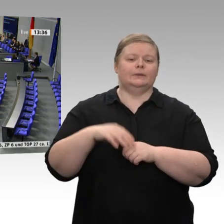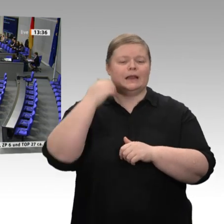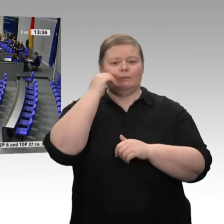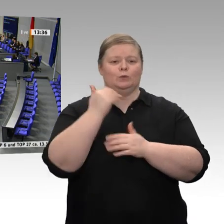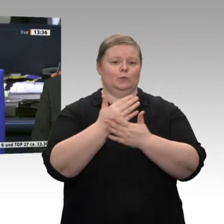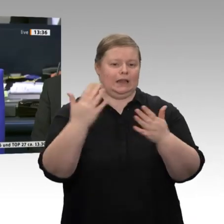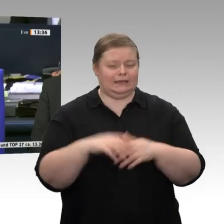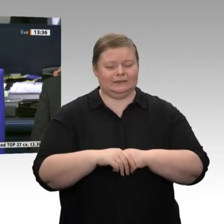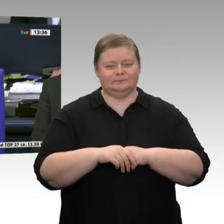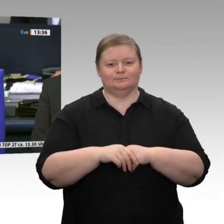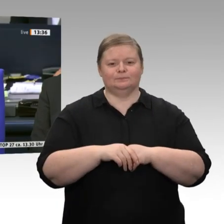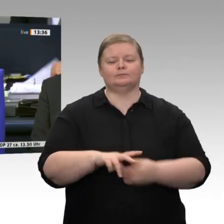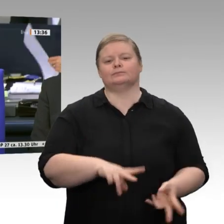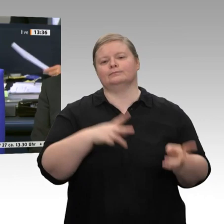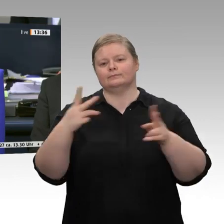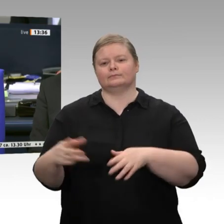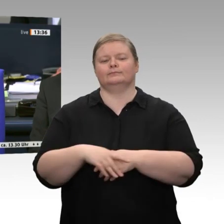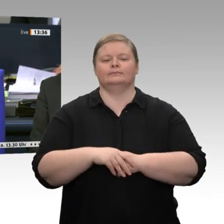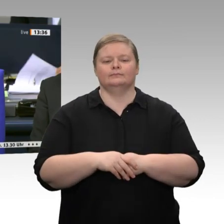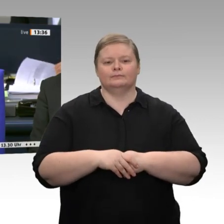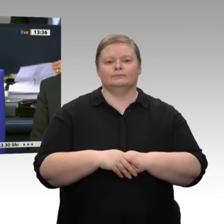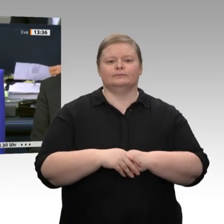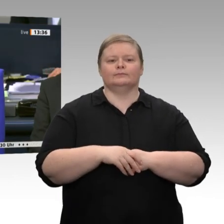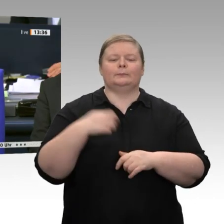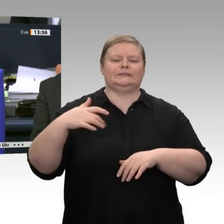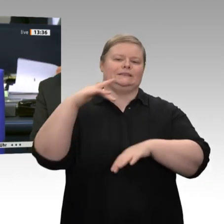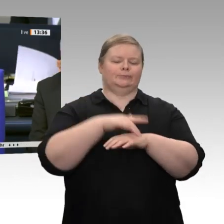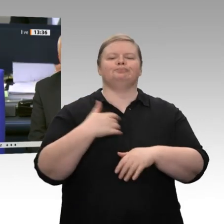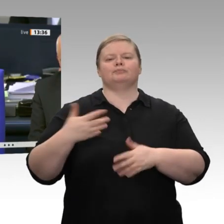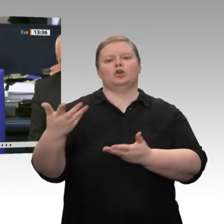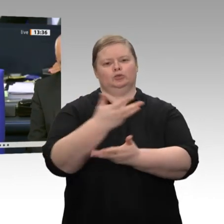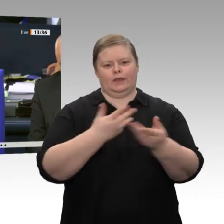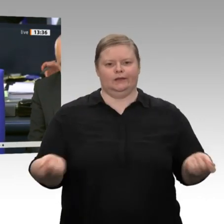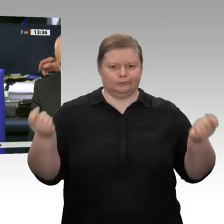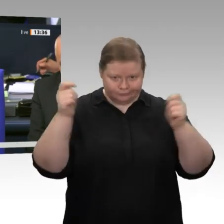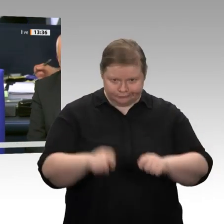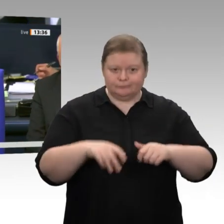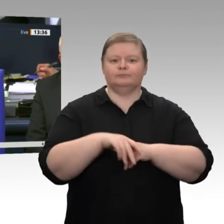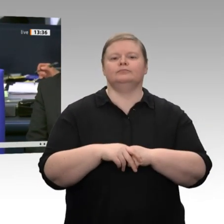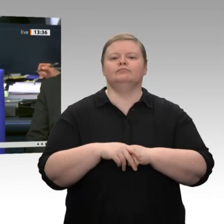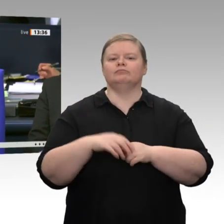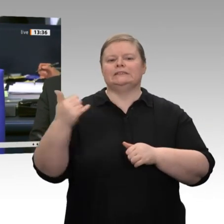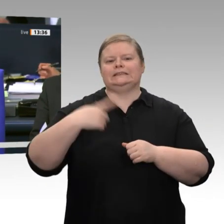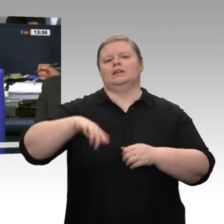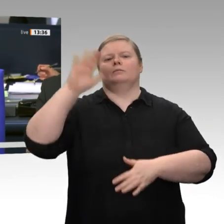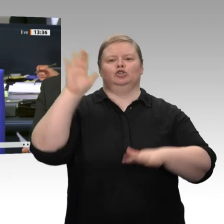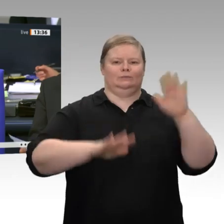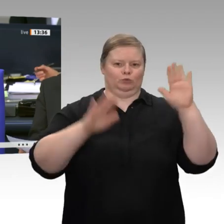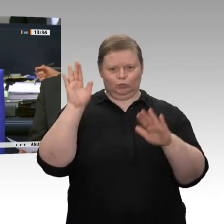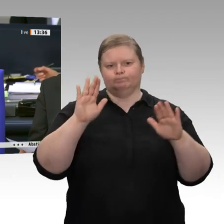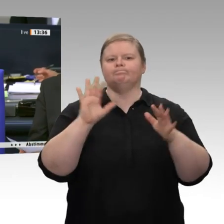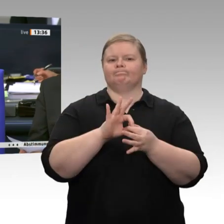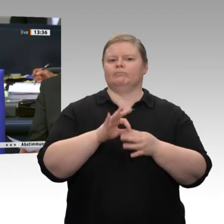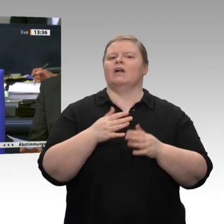Ich schließe die Aussprache. Wir kommen zur Abstimmung über den Antrag der Fraktion Bündnis 90 Die Grünen auf